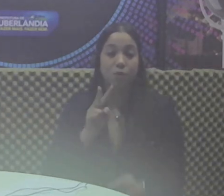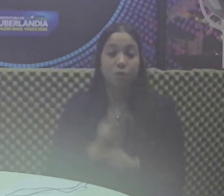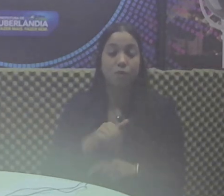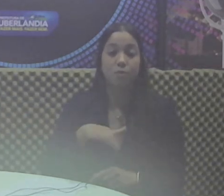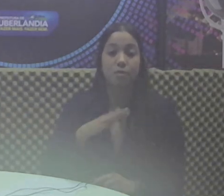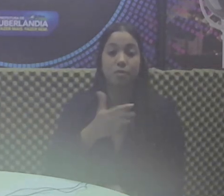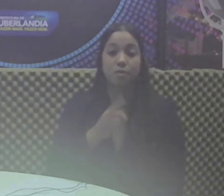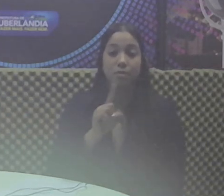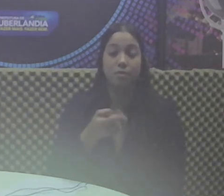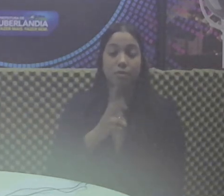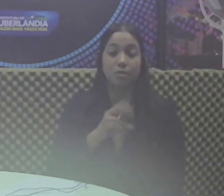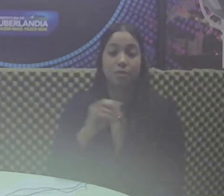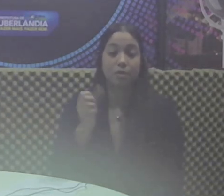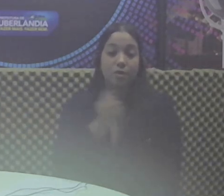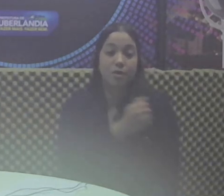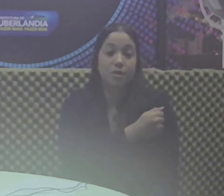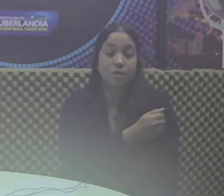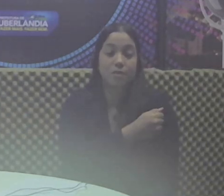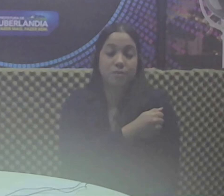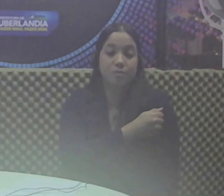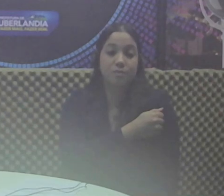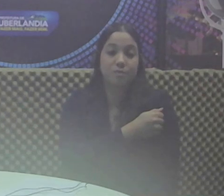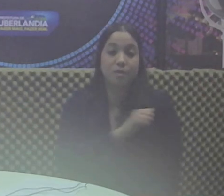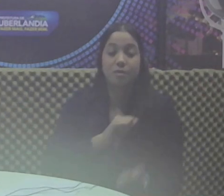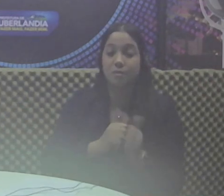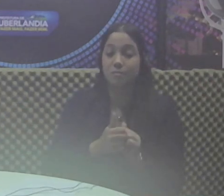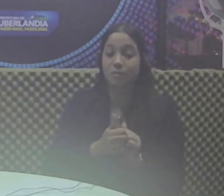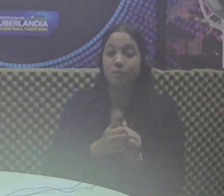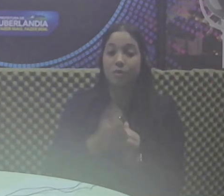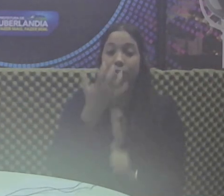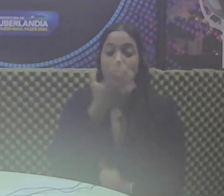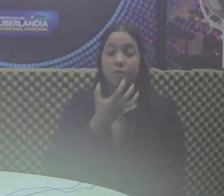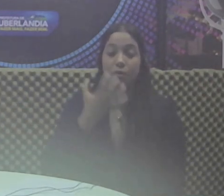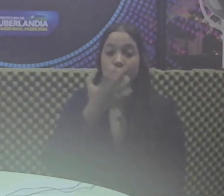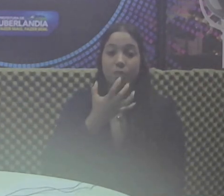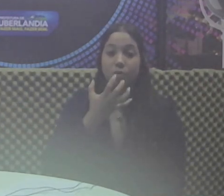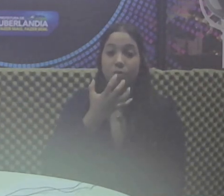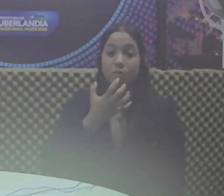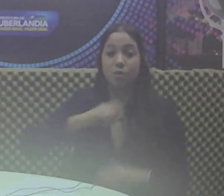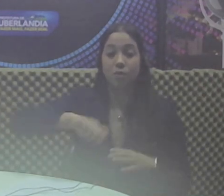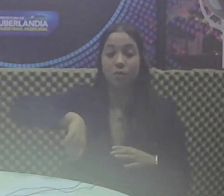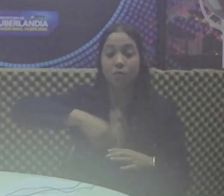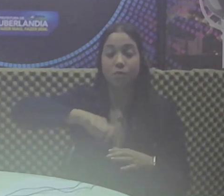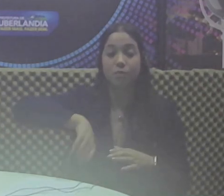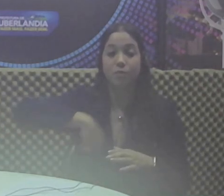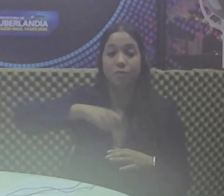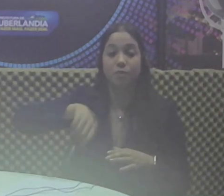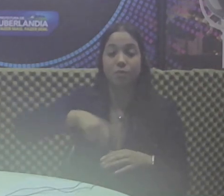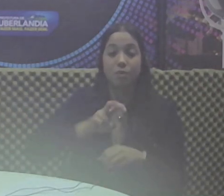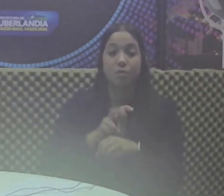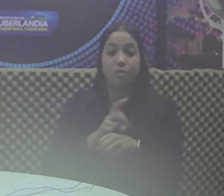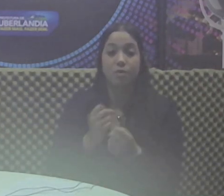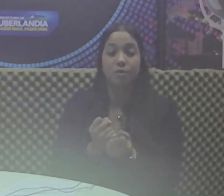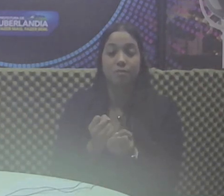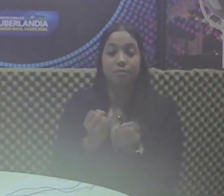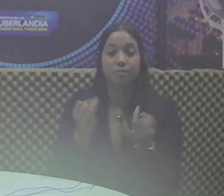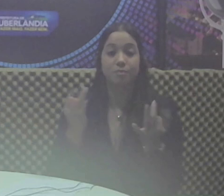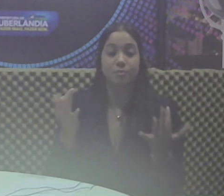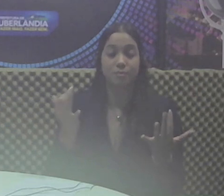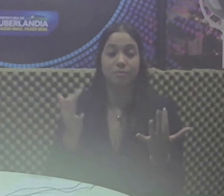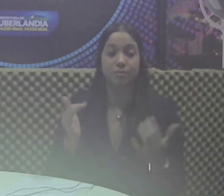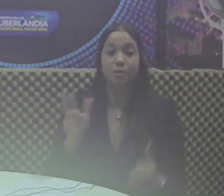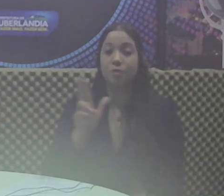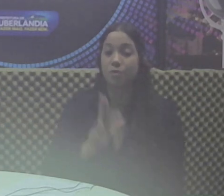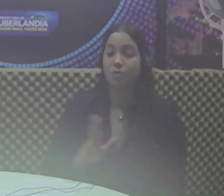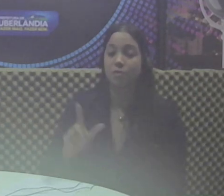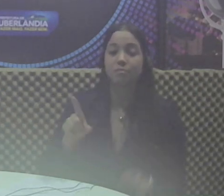mais de 1.500 crianças e adolescentes? Tem esporte, música, oficina de mini-chef, robótica e muito mais.